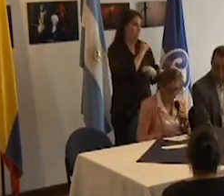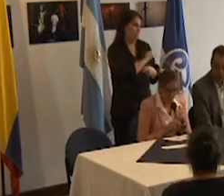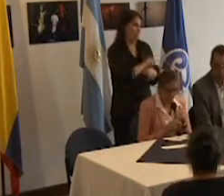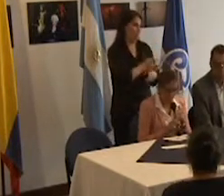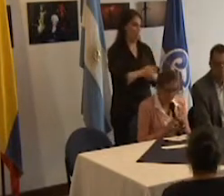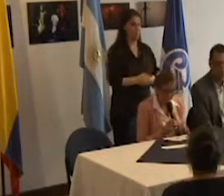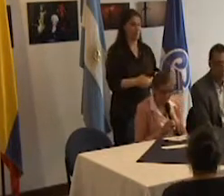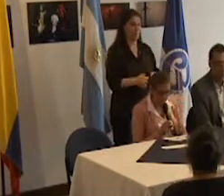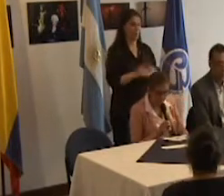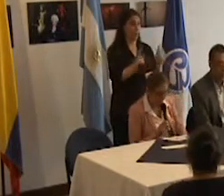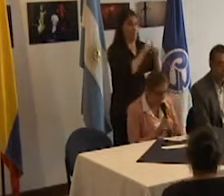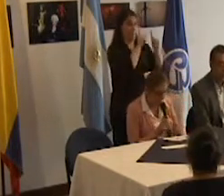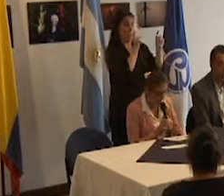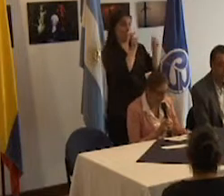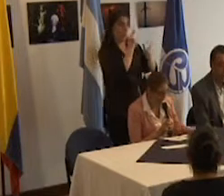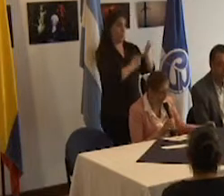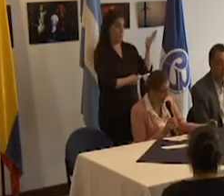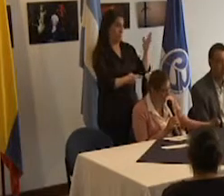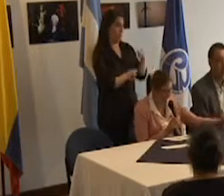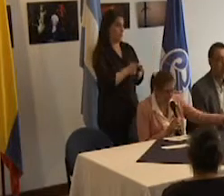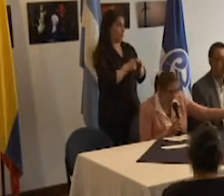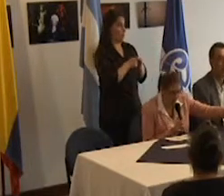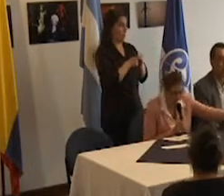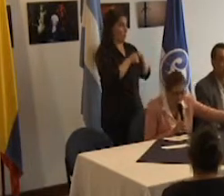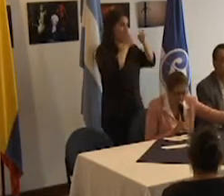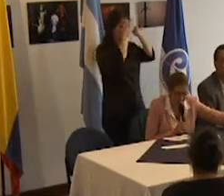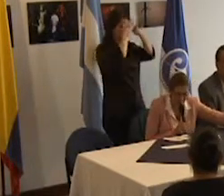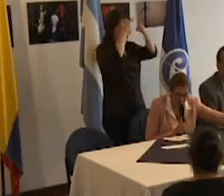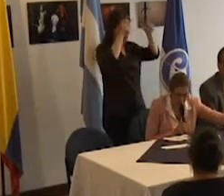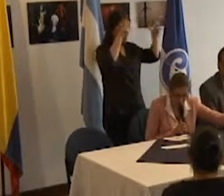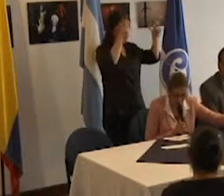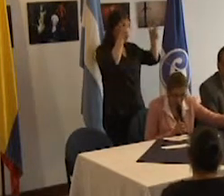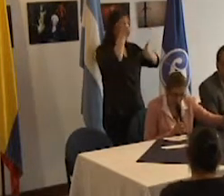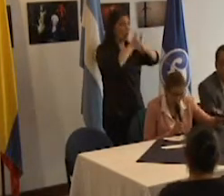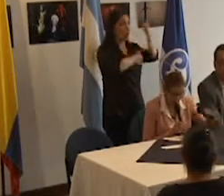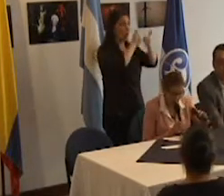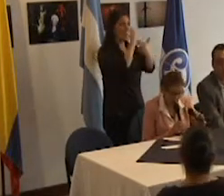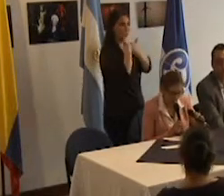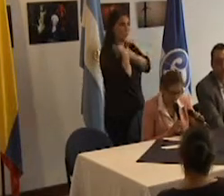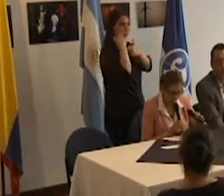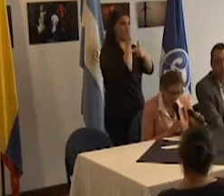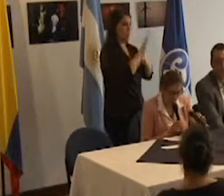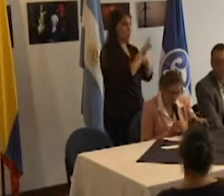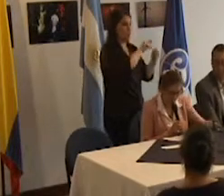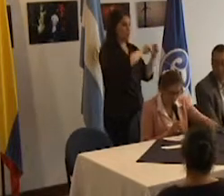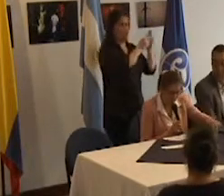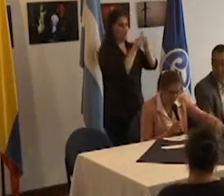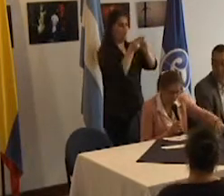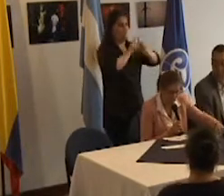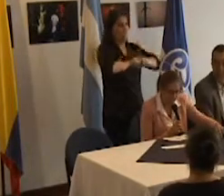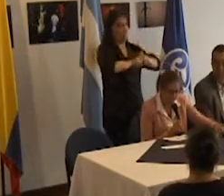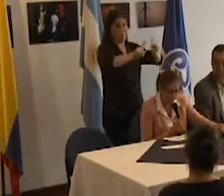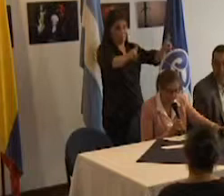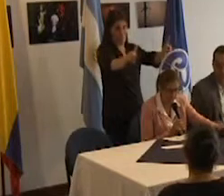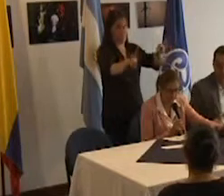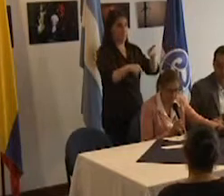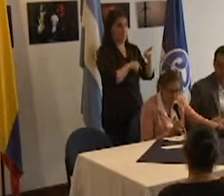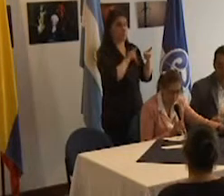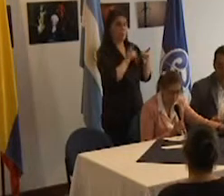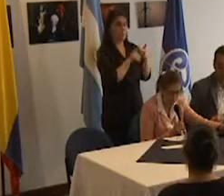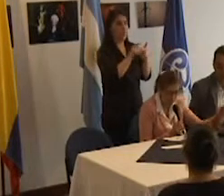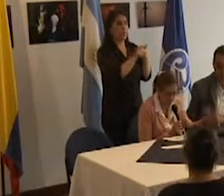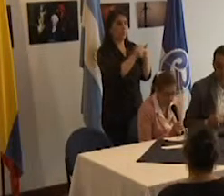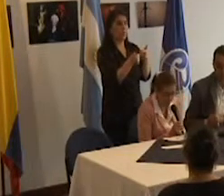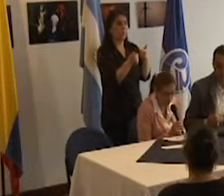Hay una pregunta y es: ¿cuál es el papel del lenguaje frente a la diferencia? Y en un sentido similar,